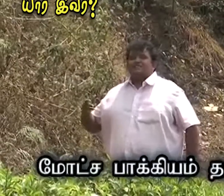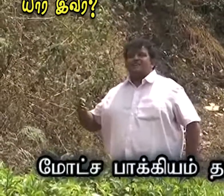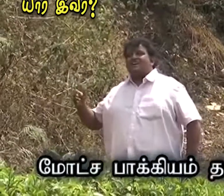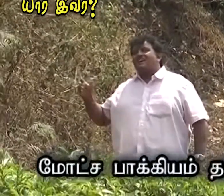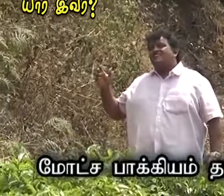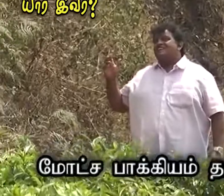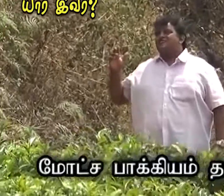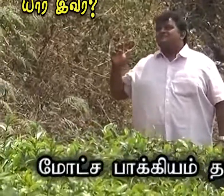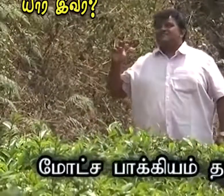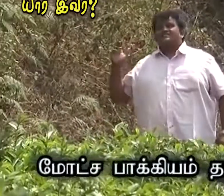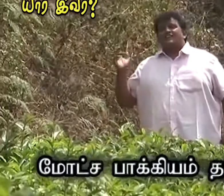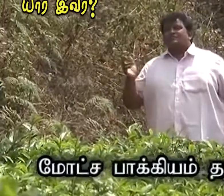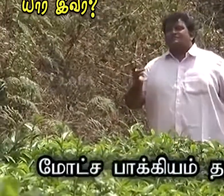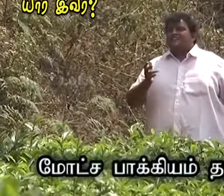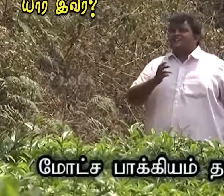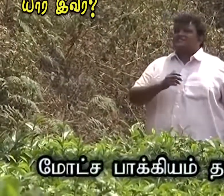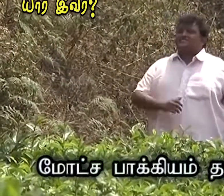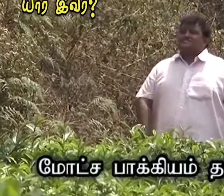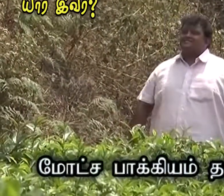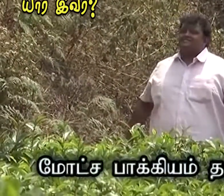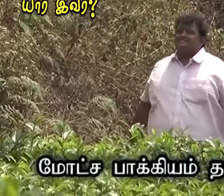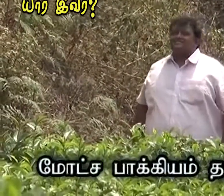தேவன், மோட்ச பாக்கியம் தரும்